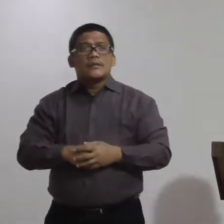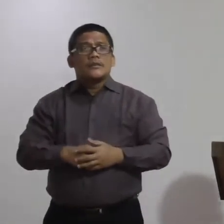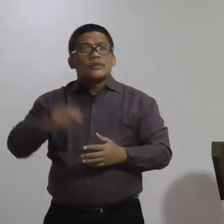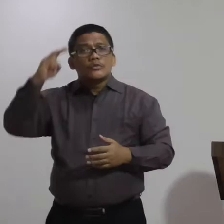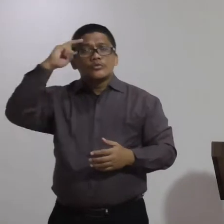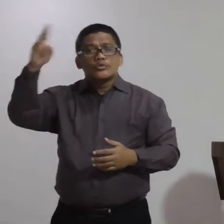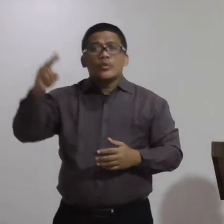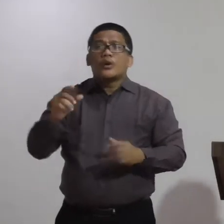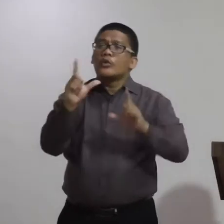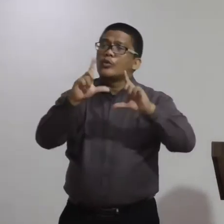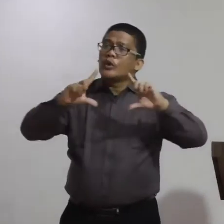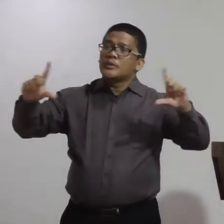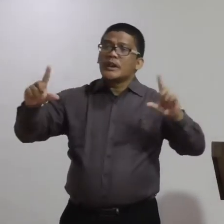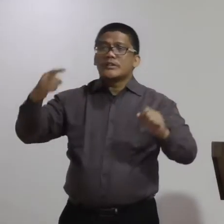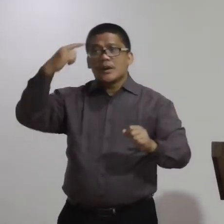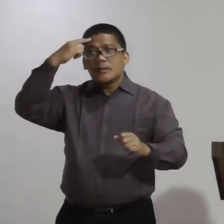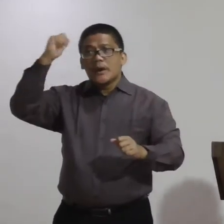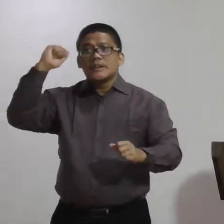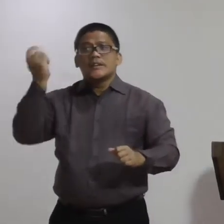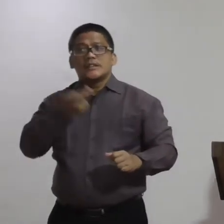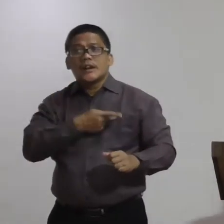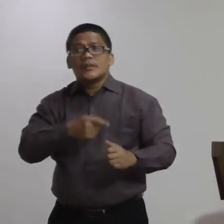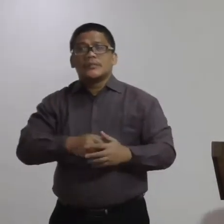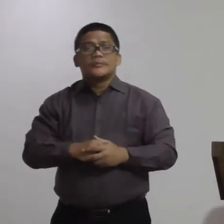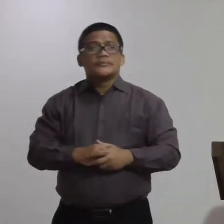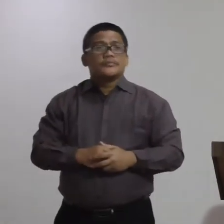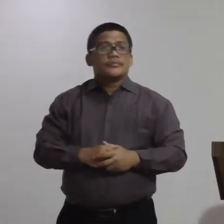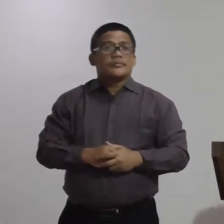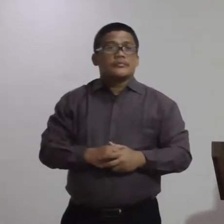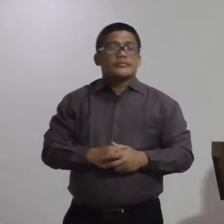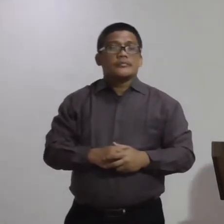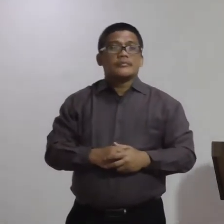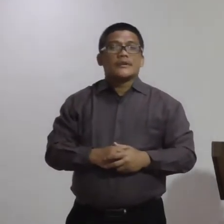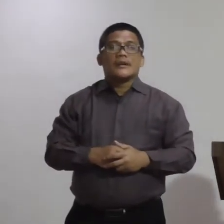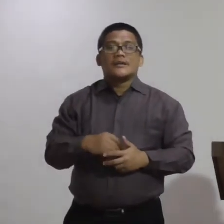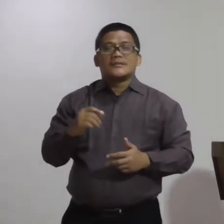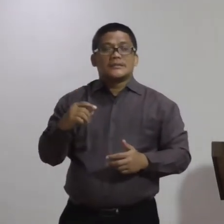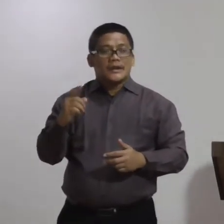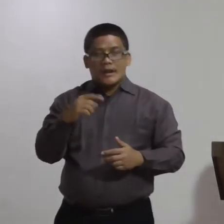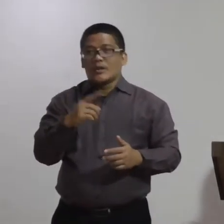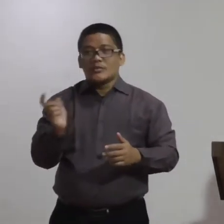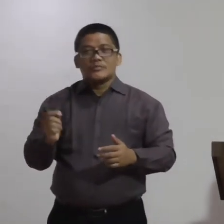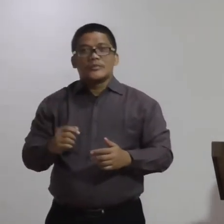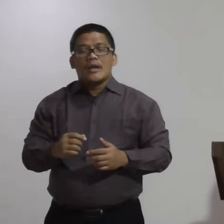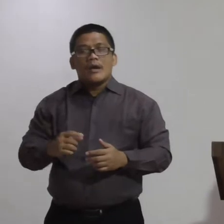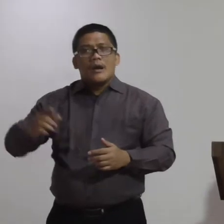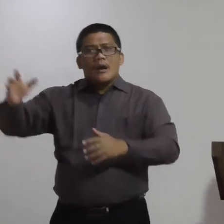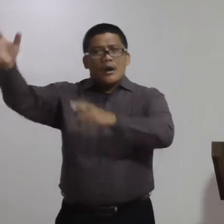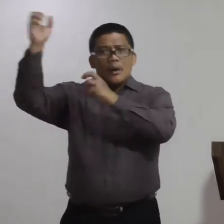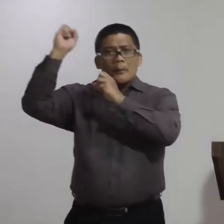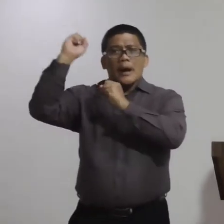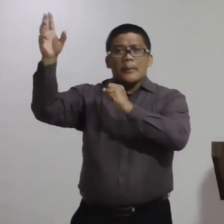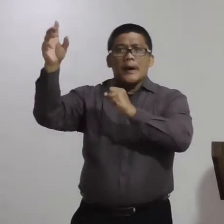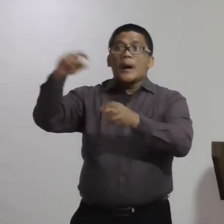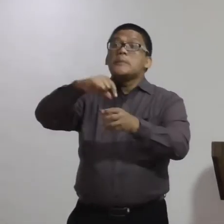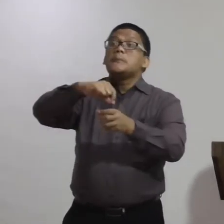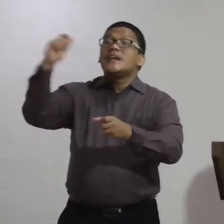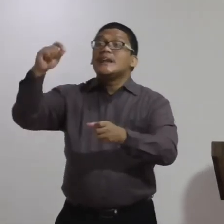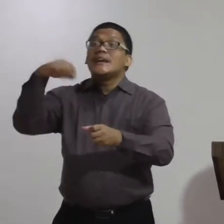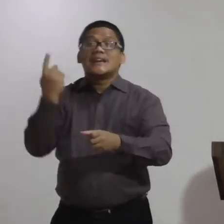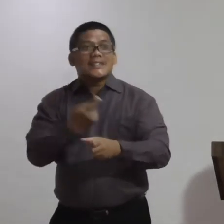Tuhan sangat luar biasa bagi kita. Ya. Berikutnya dikatakan bahwa Bapa memilih kita,